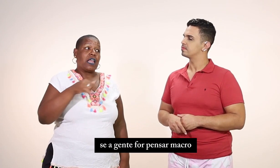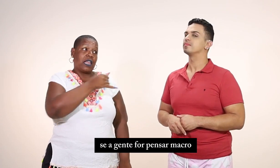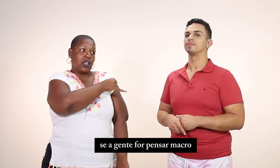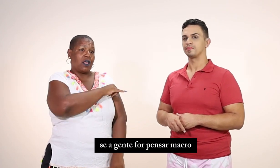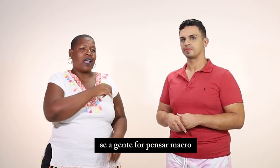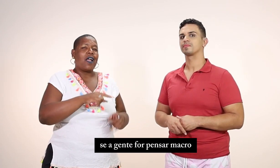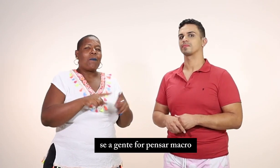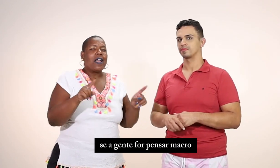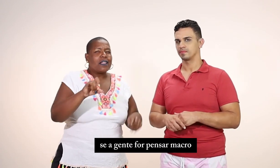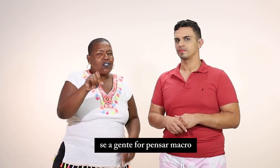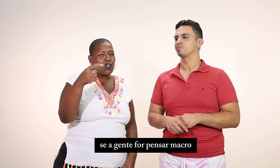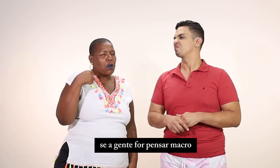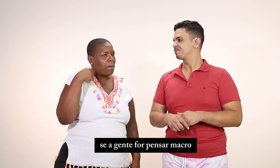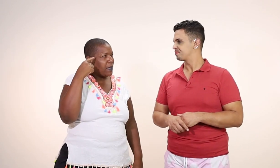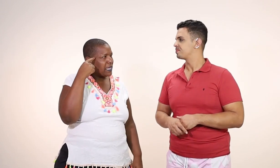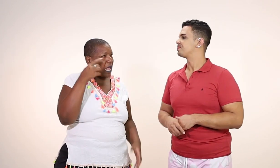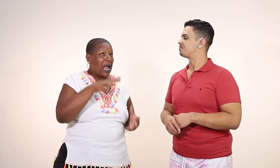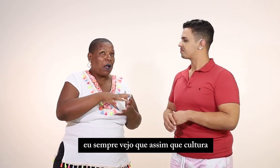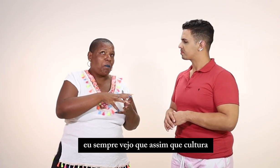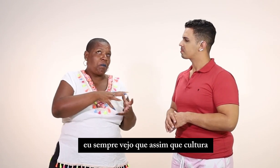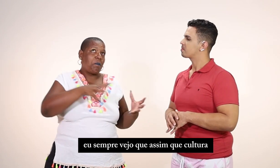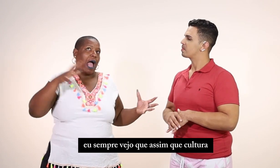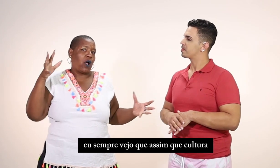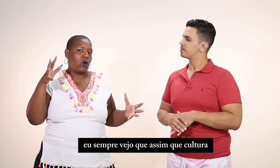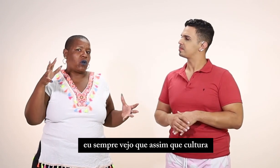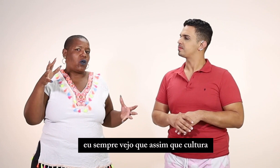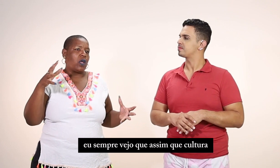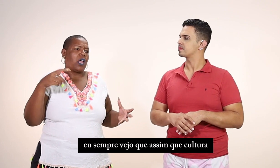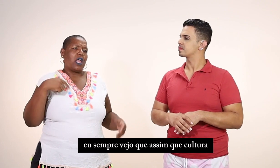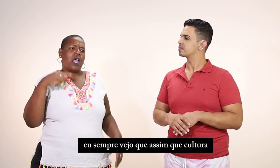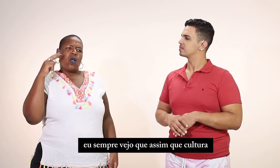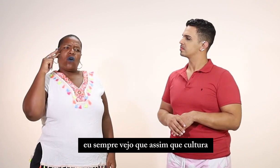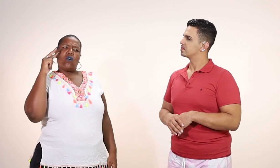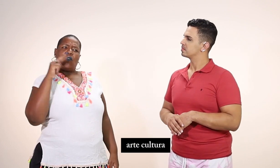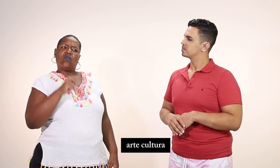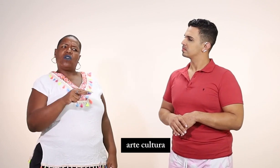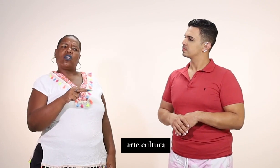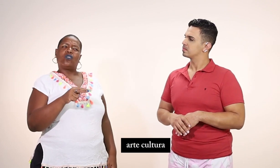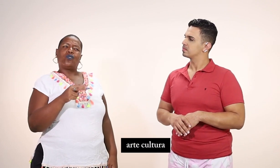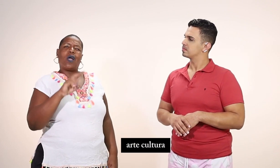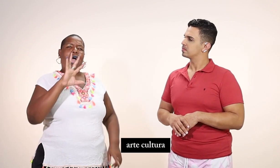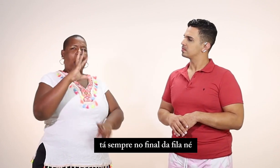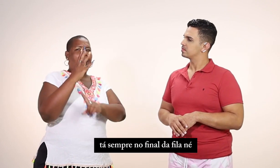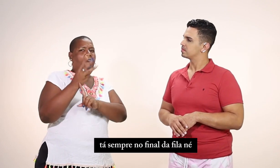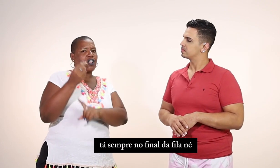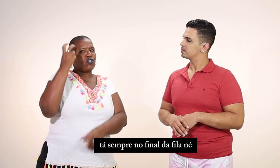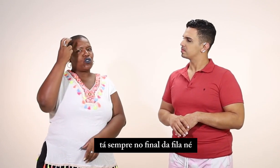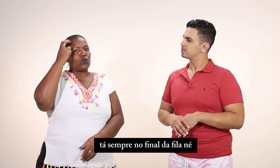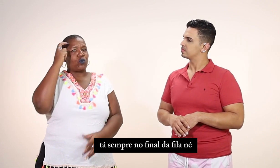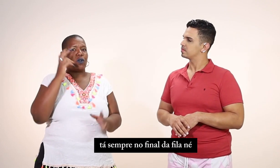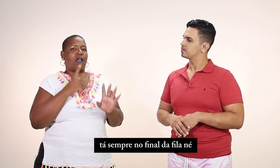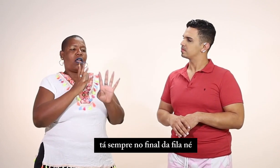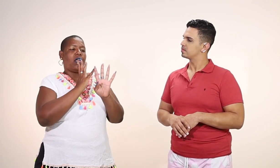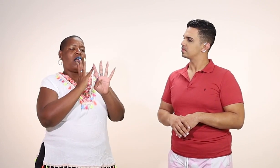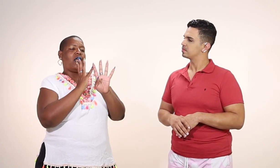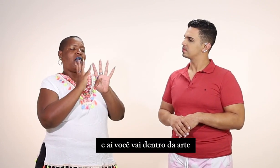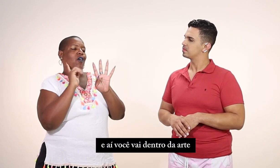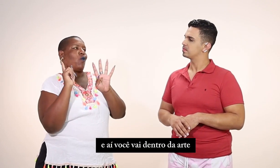gente for pensar macro, eu sempre vejo que, assim, que arte e cultura está sempre no final da fila, né? E aí